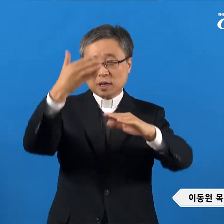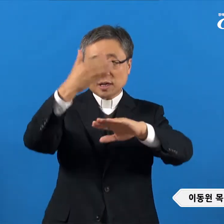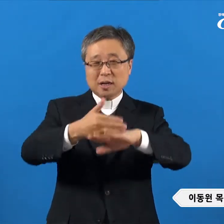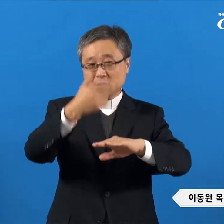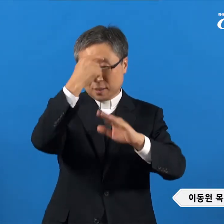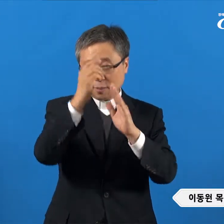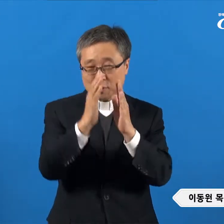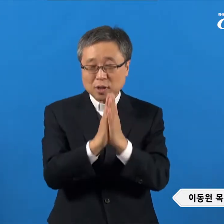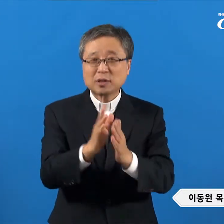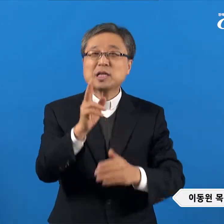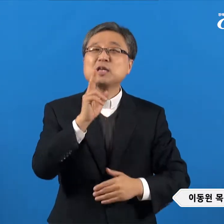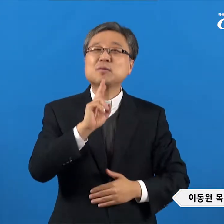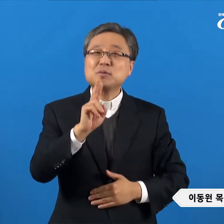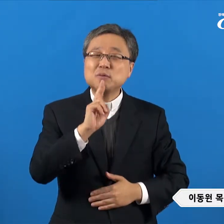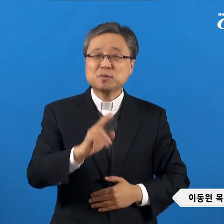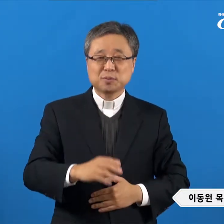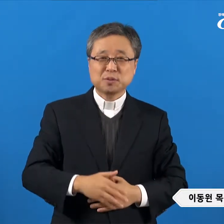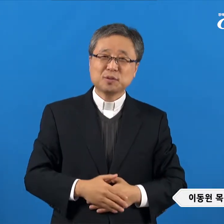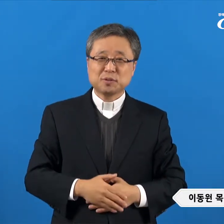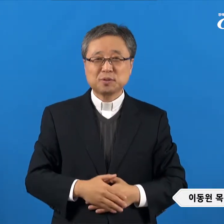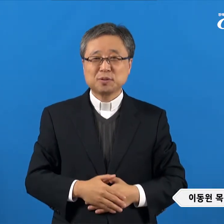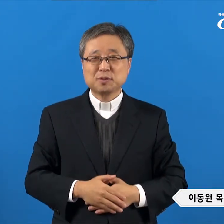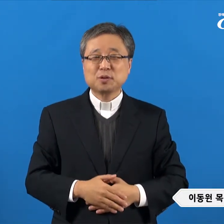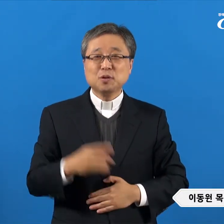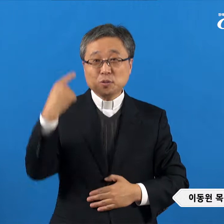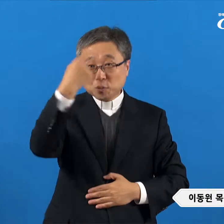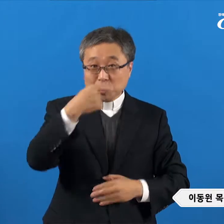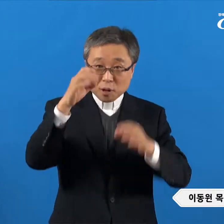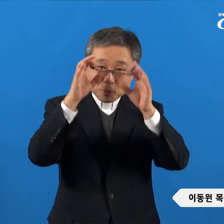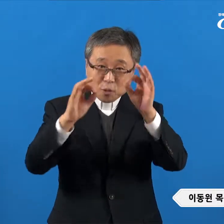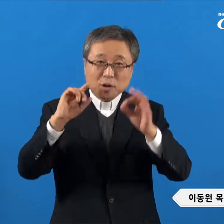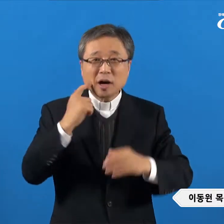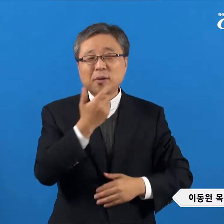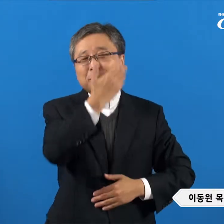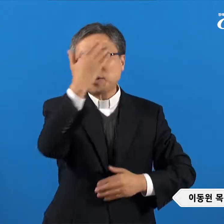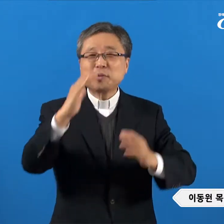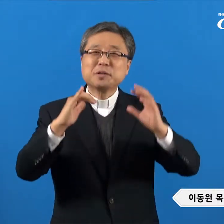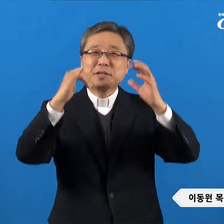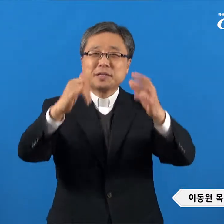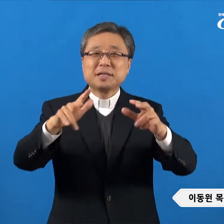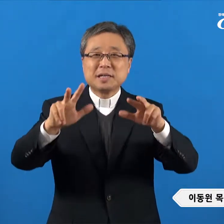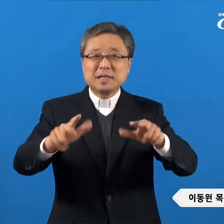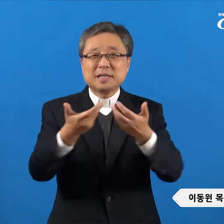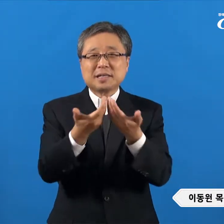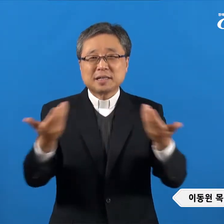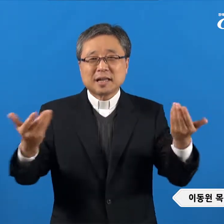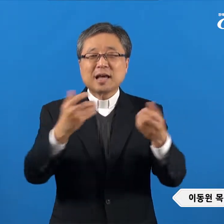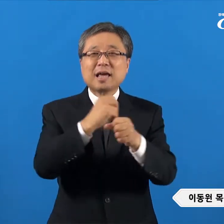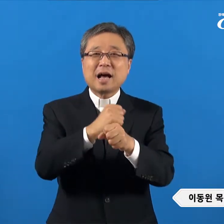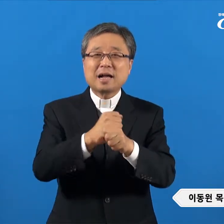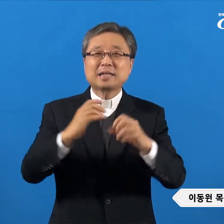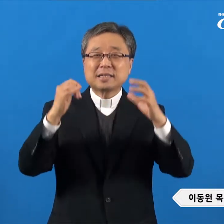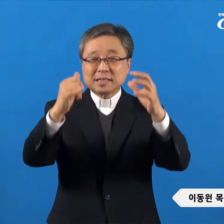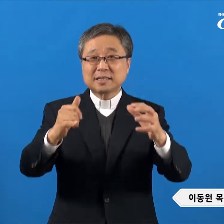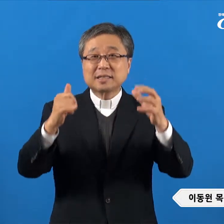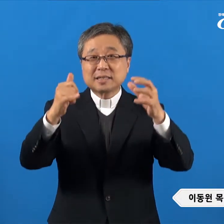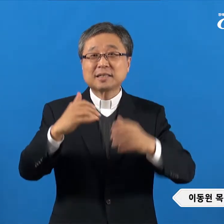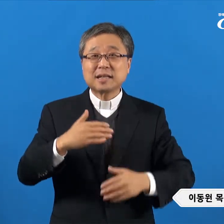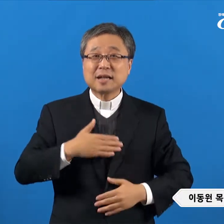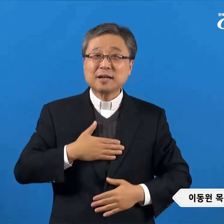기도를 하는데 2분. 눈에 보이는 아름다운 세상, 이제 떠나야 할 세상, 나를 기꺼이